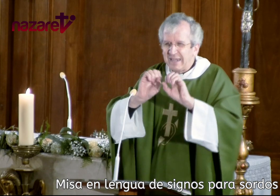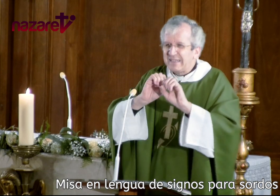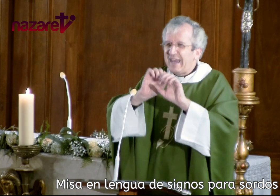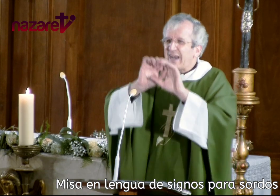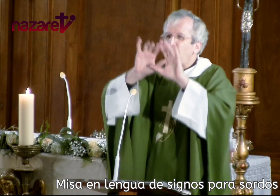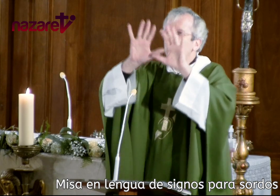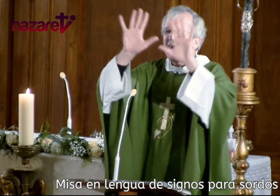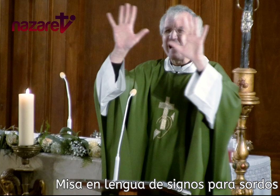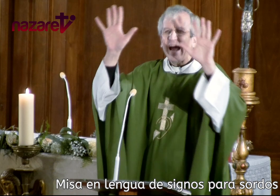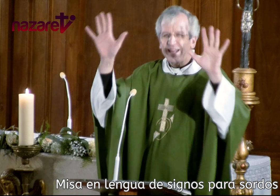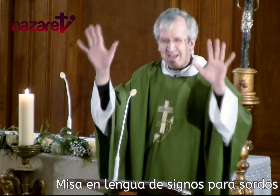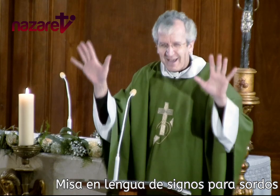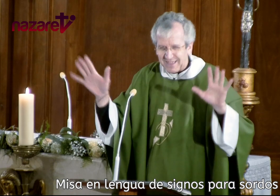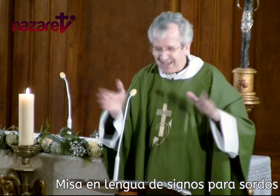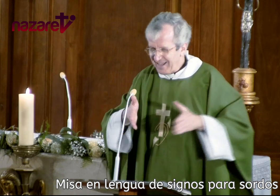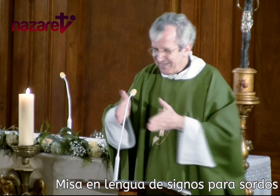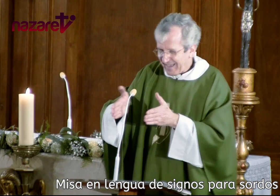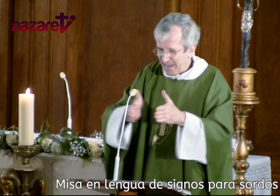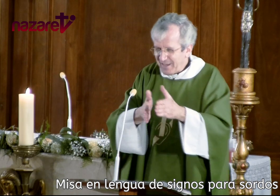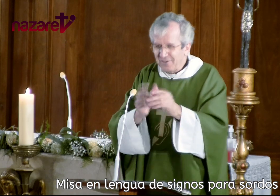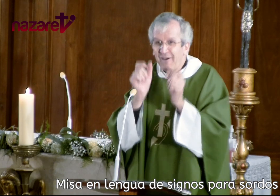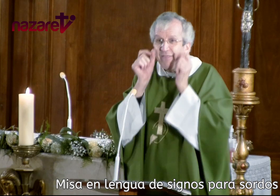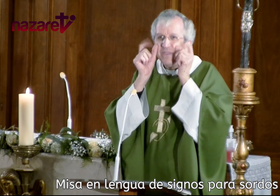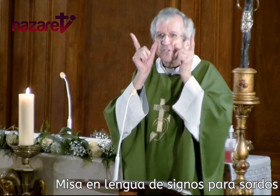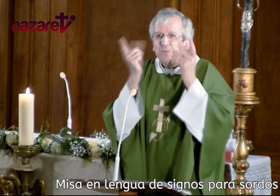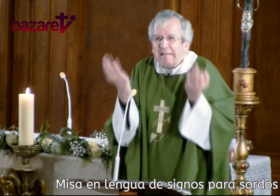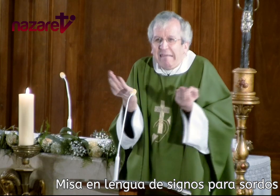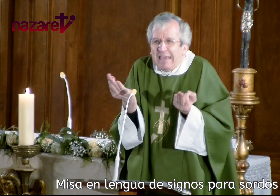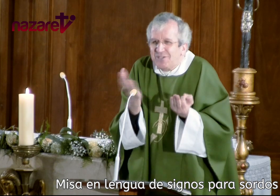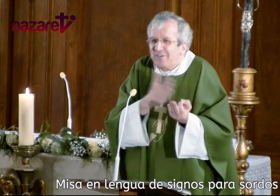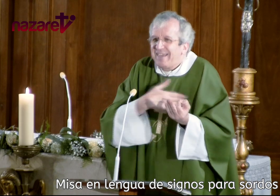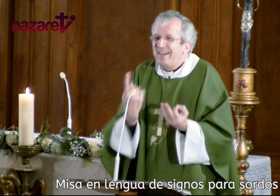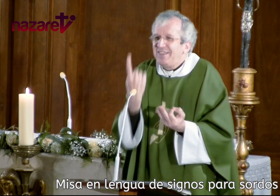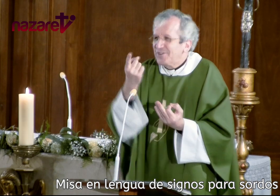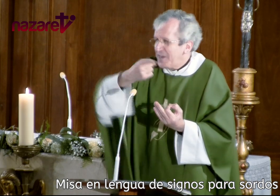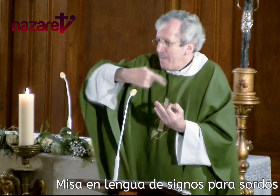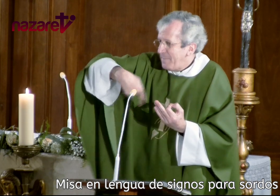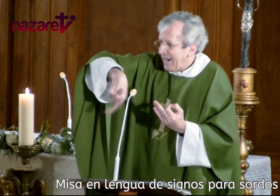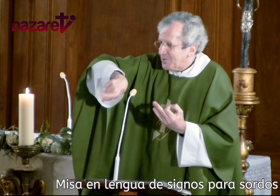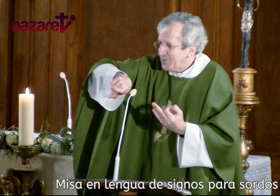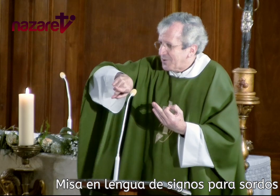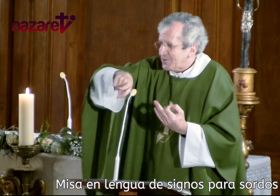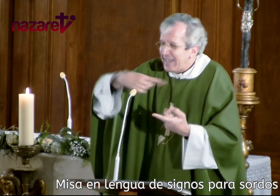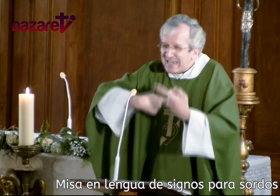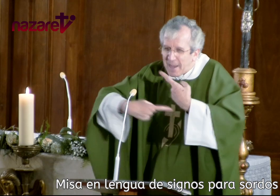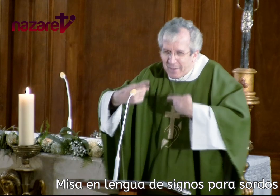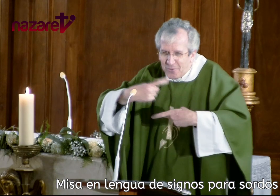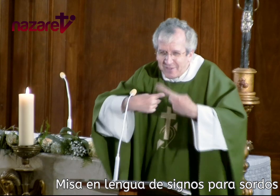tener una claridad de camino descubrir qué es lo que quiere dios para nosotros esa pregunta